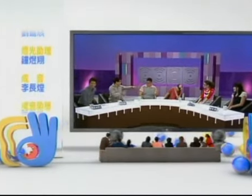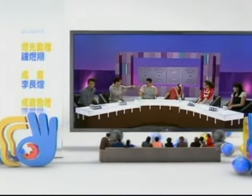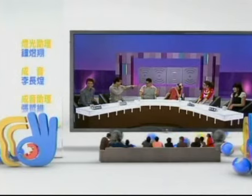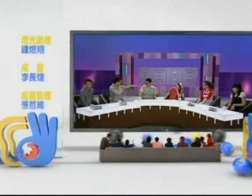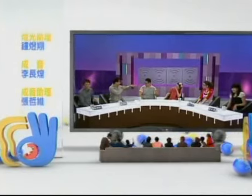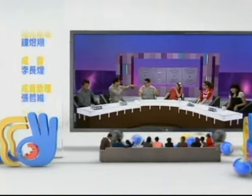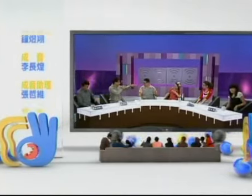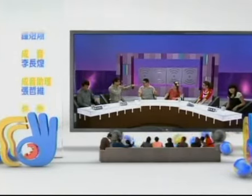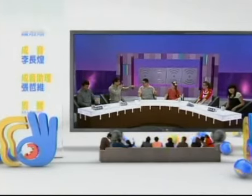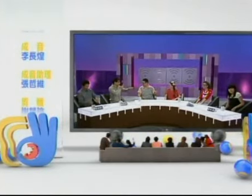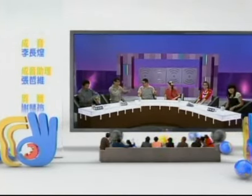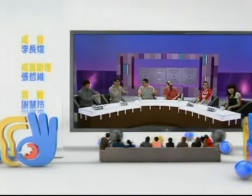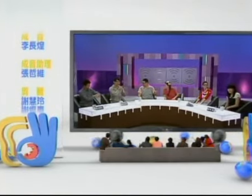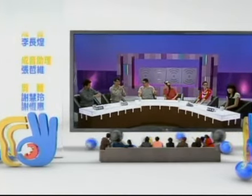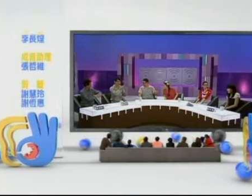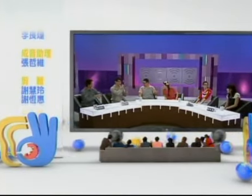拜拜拜拜